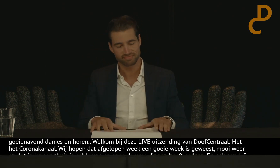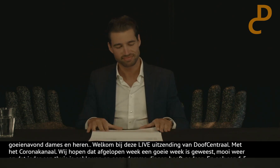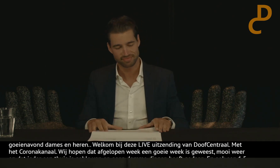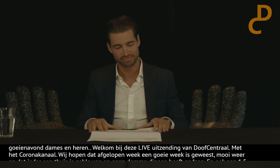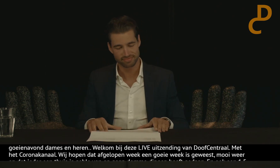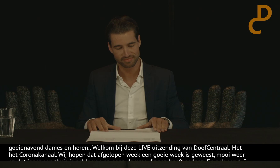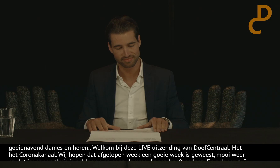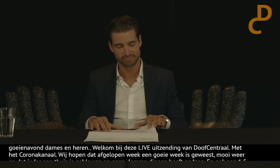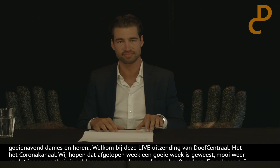week.